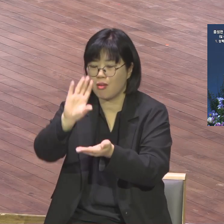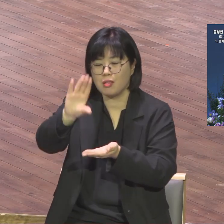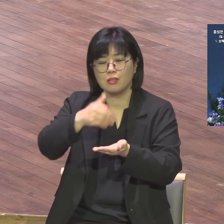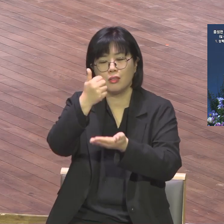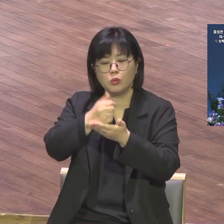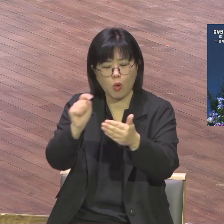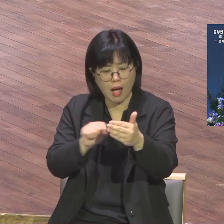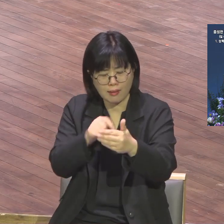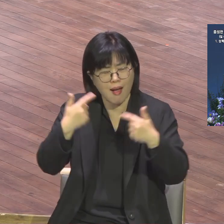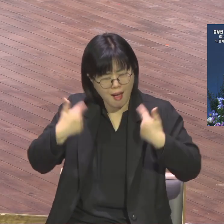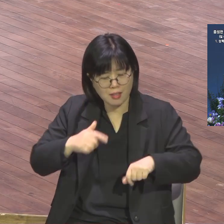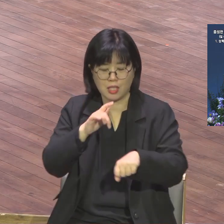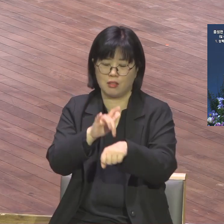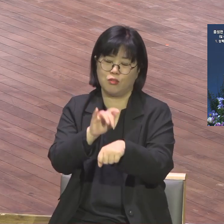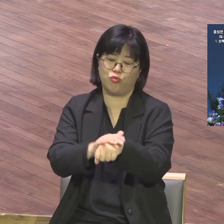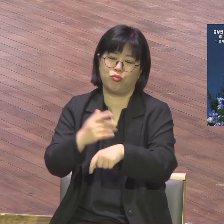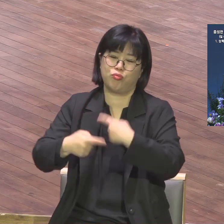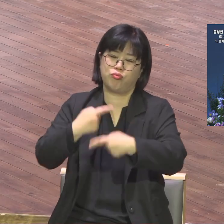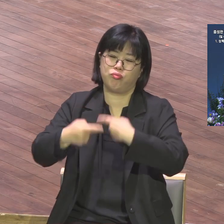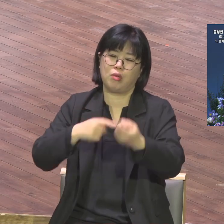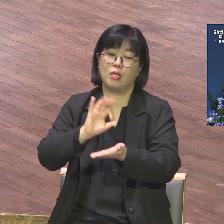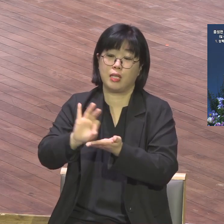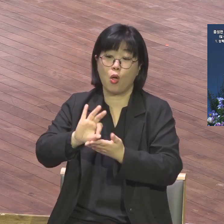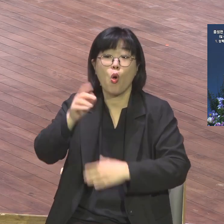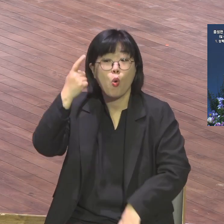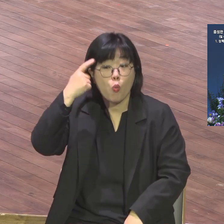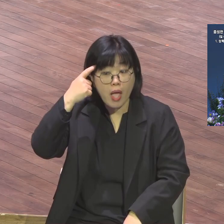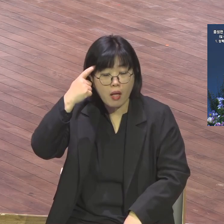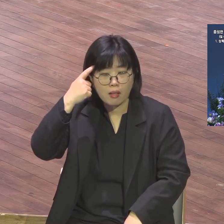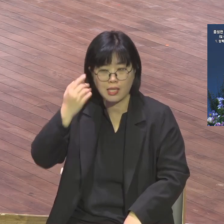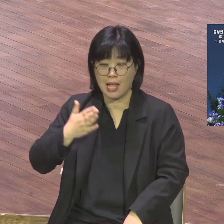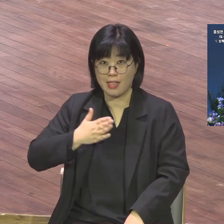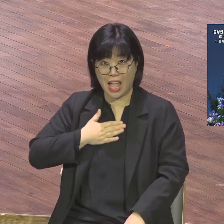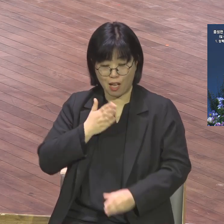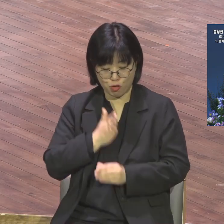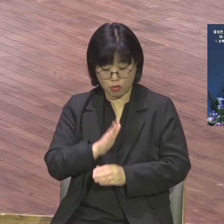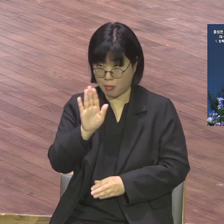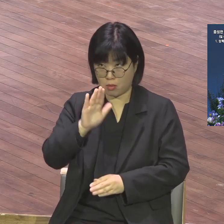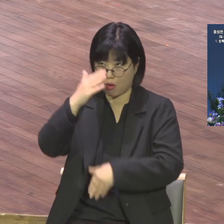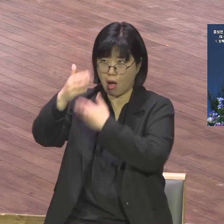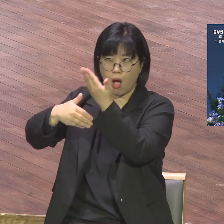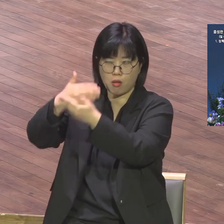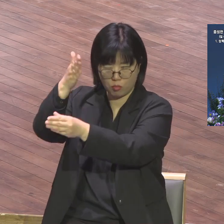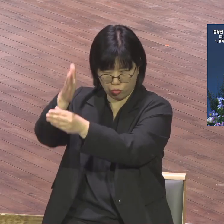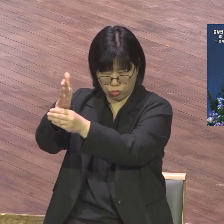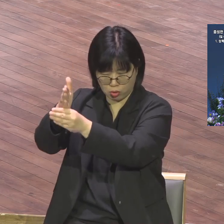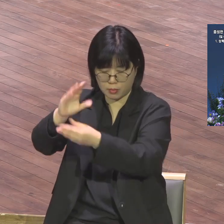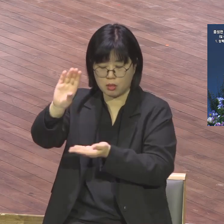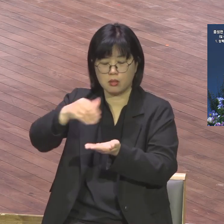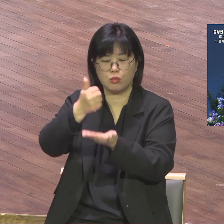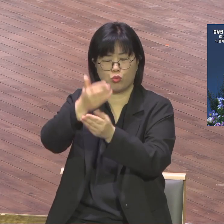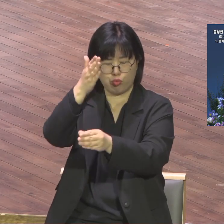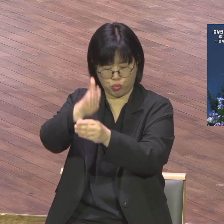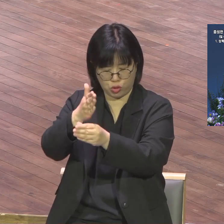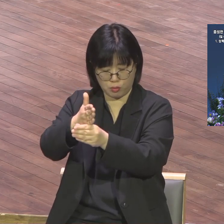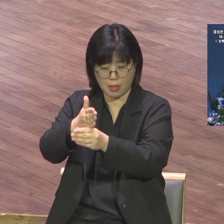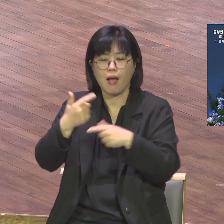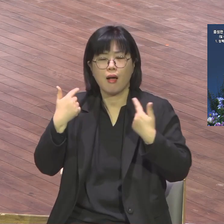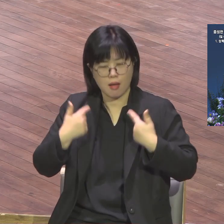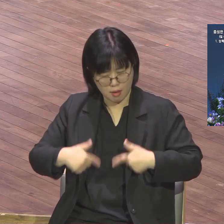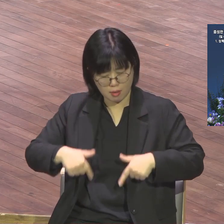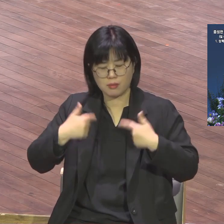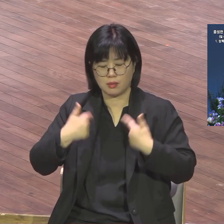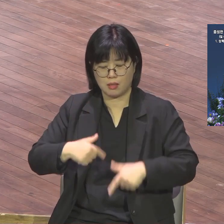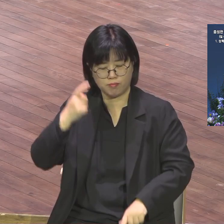오직 그리스도 바라보고 그 언약 붙잡고 소통하면서 그 안에 담겨져 있는 영적 풍성함을